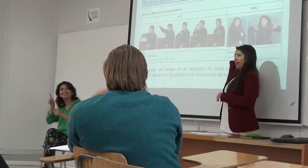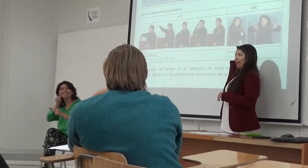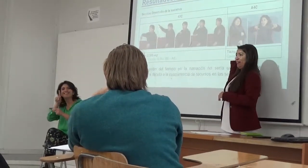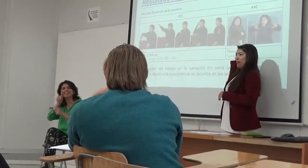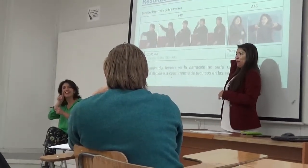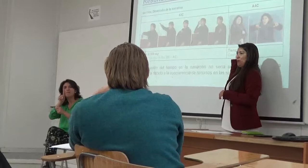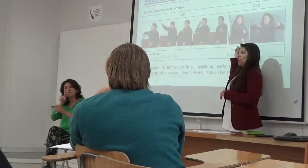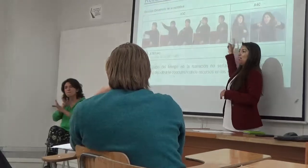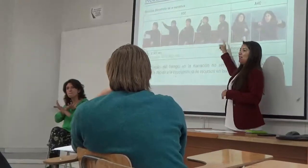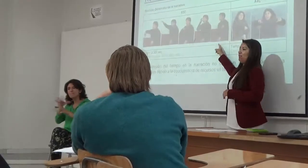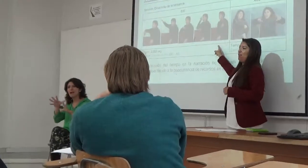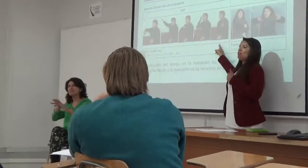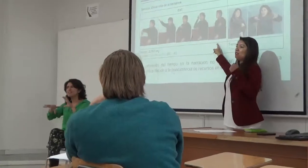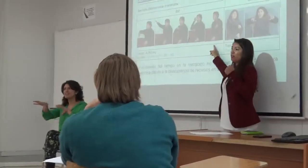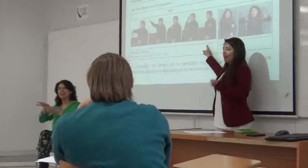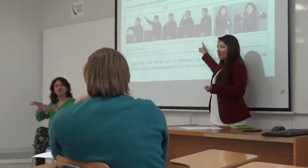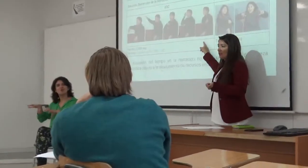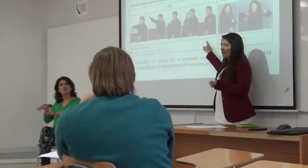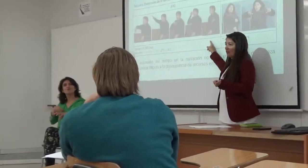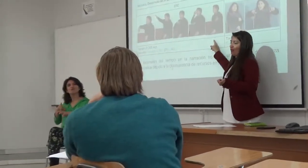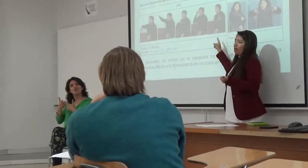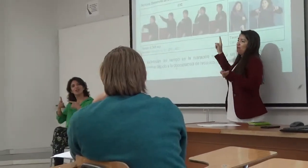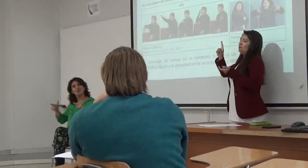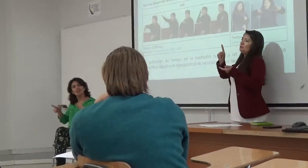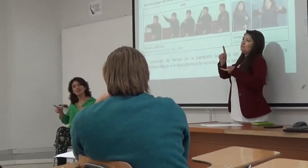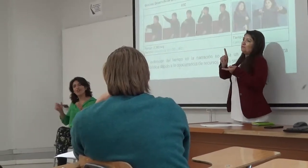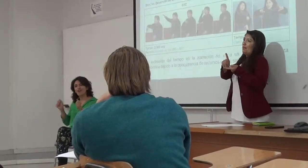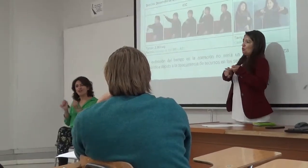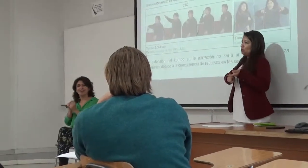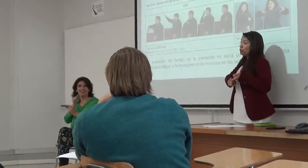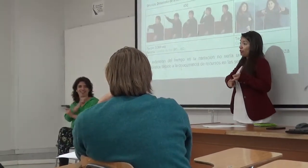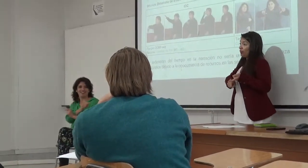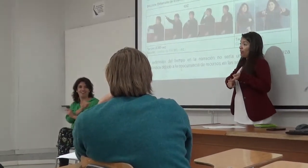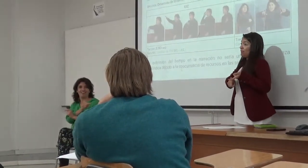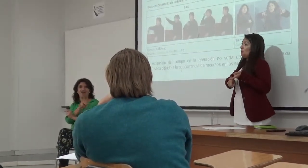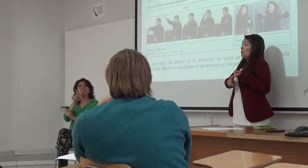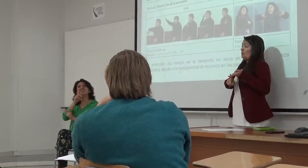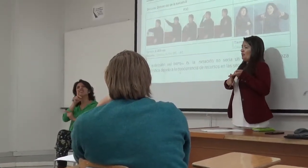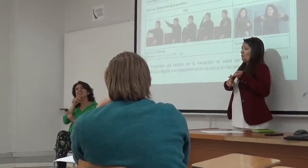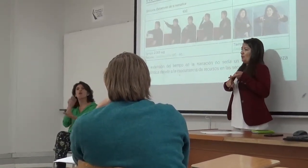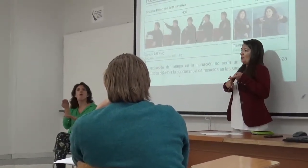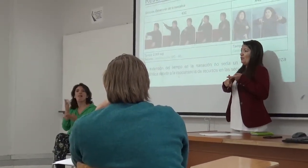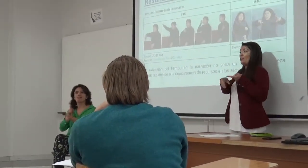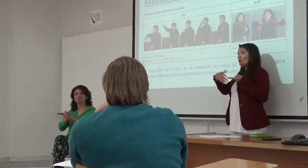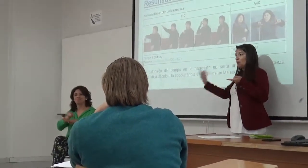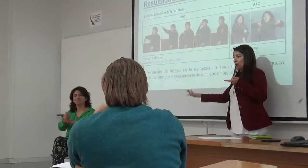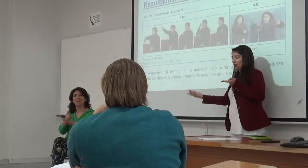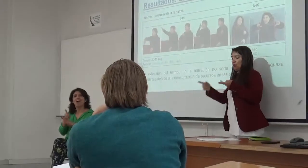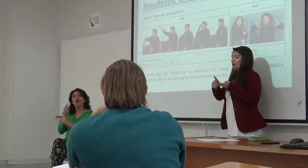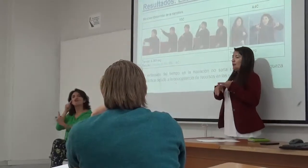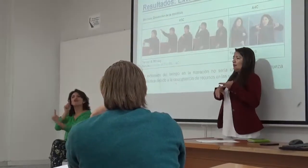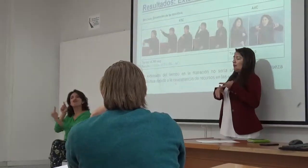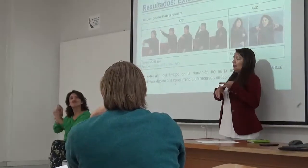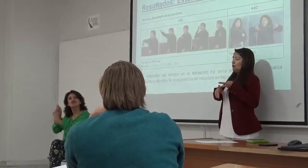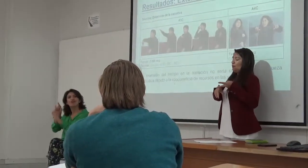ella, porque tiene que ver el contacto con adultos sordos que sean modelos lingüísticos idóneos para